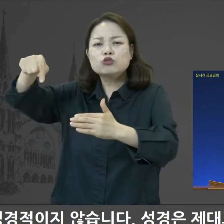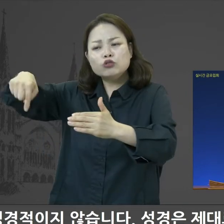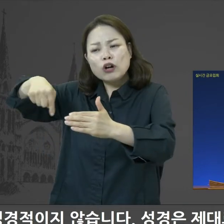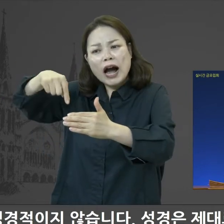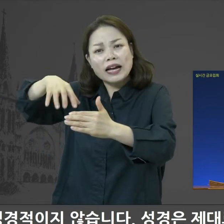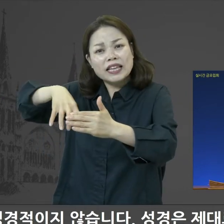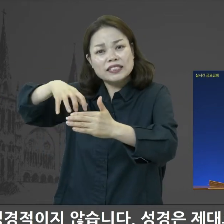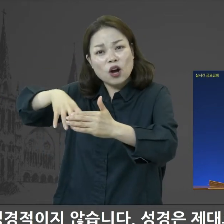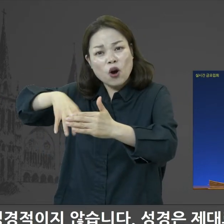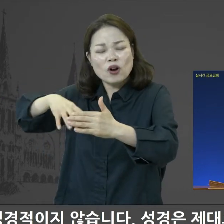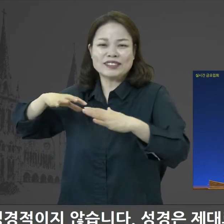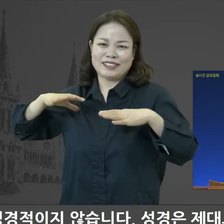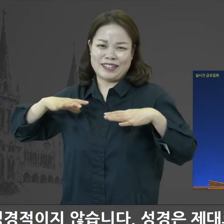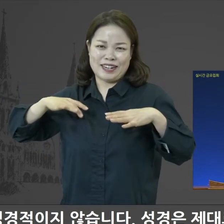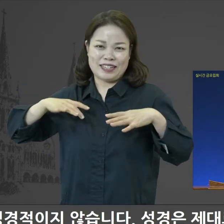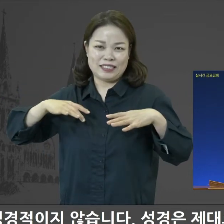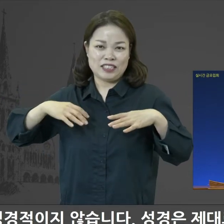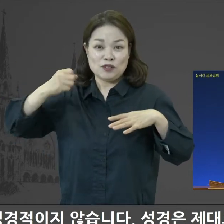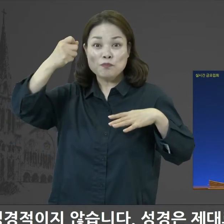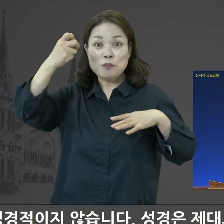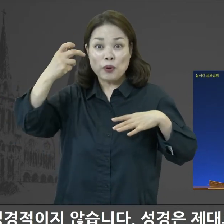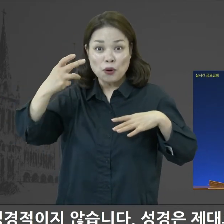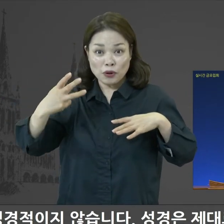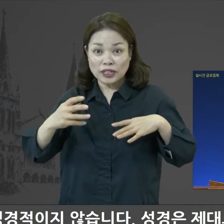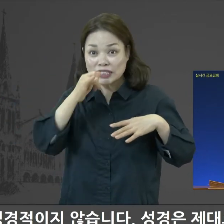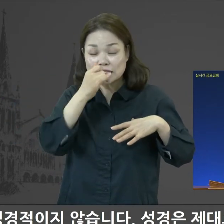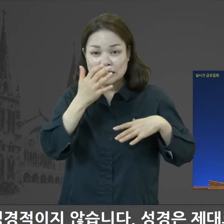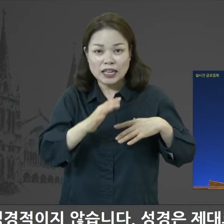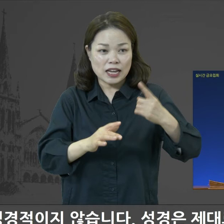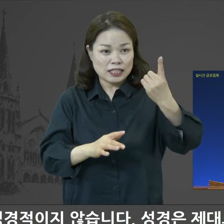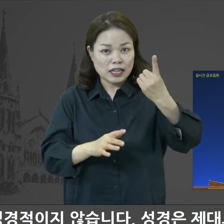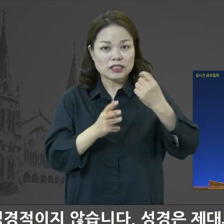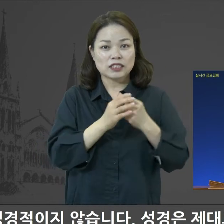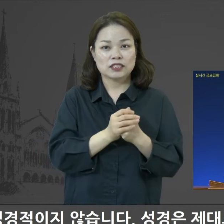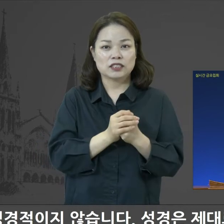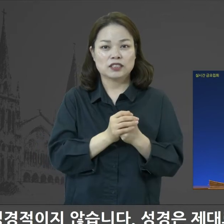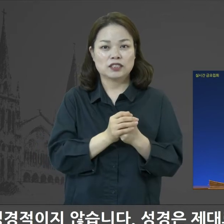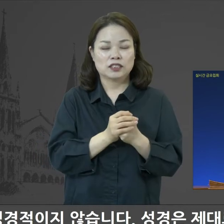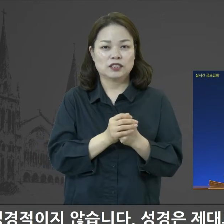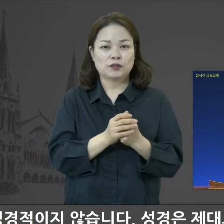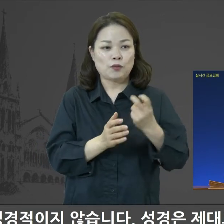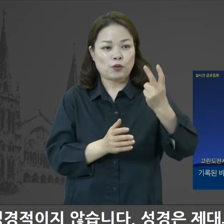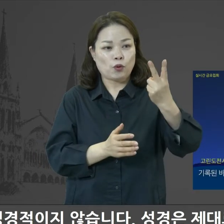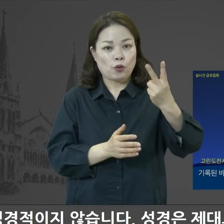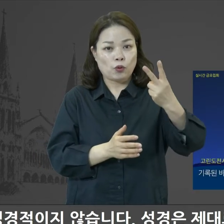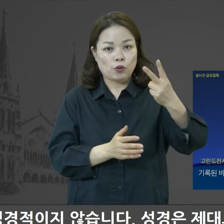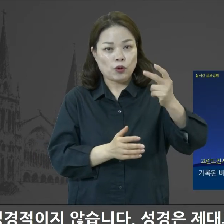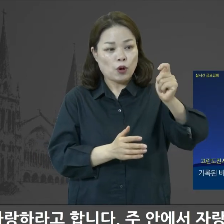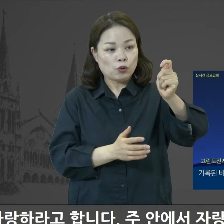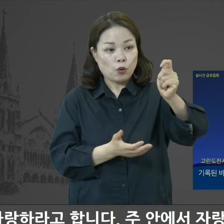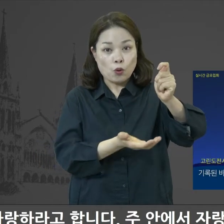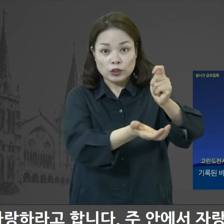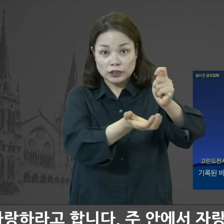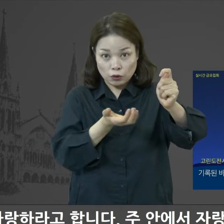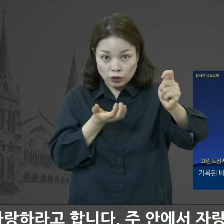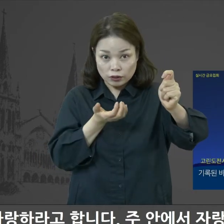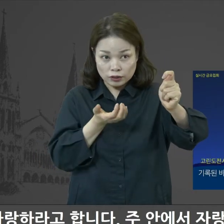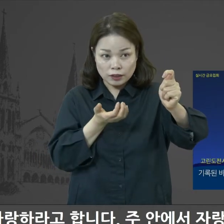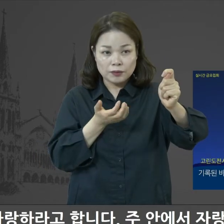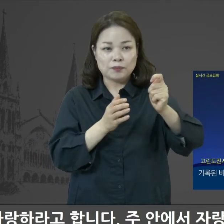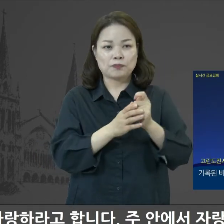안에서 자랑하라 말씀이죠. 여러 차례 나오는데 하나만 봅니다. 고린도전서 1장 13절 확인하고 갑니다. 자막 볼게요.